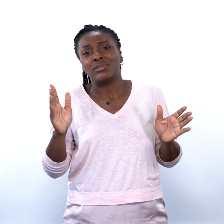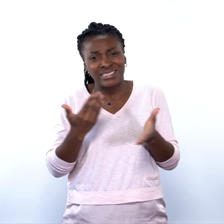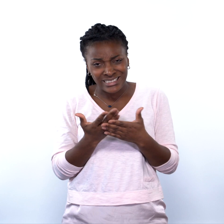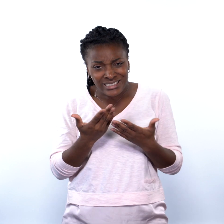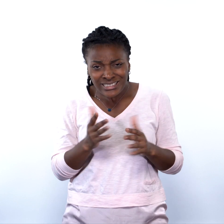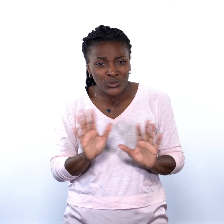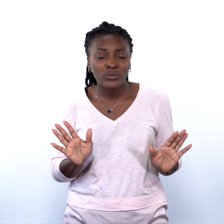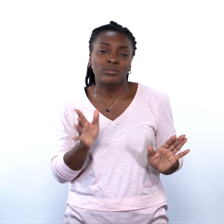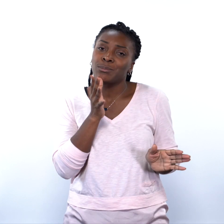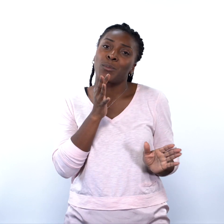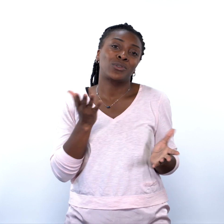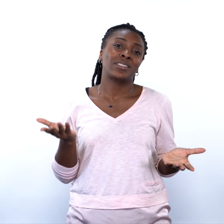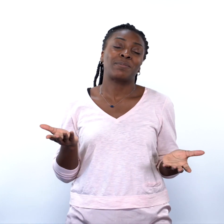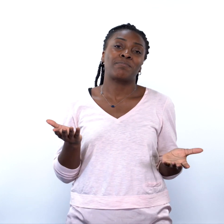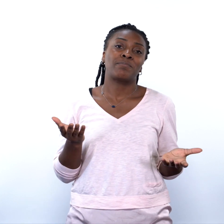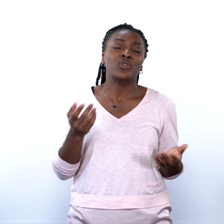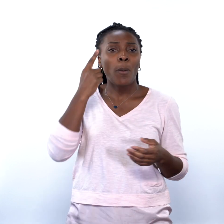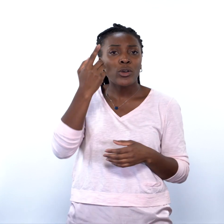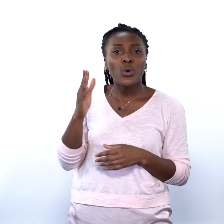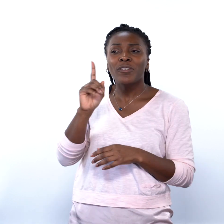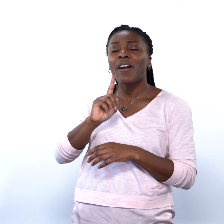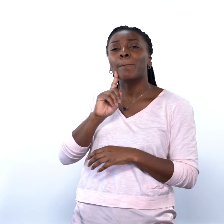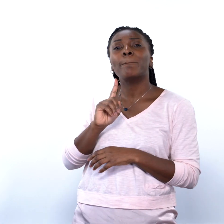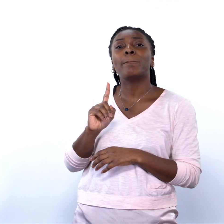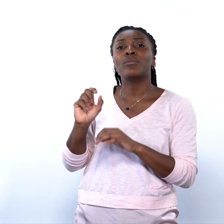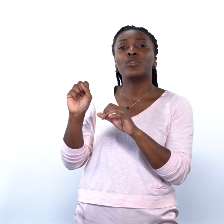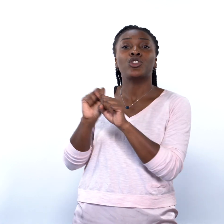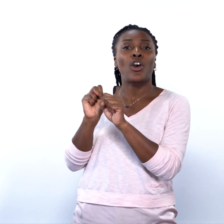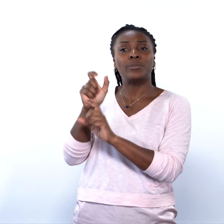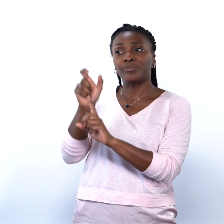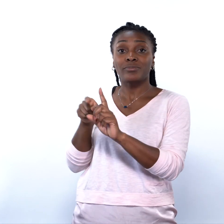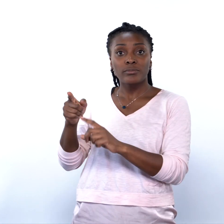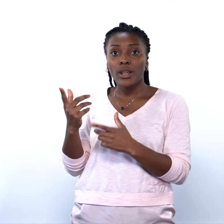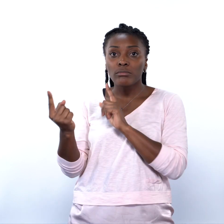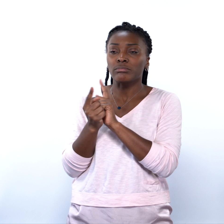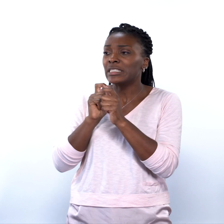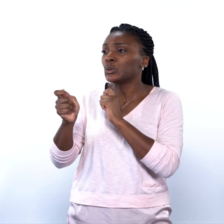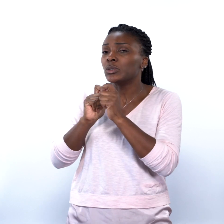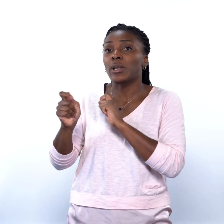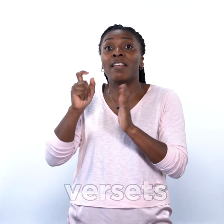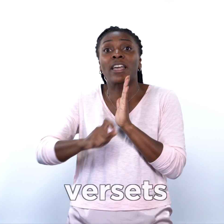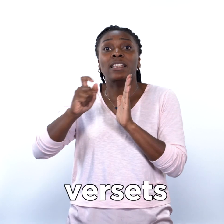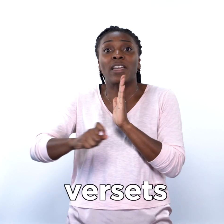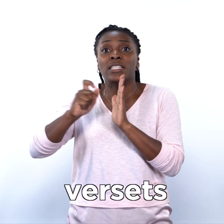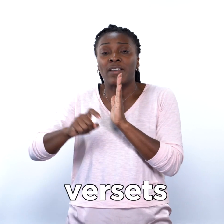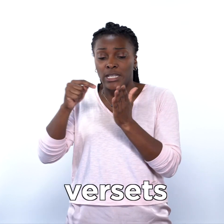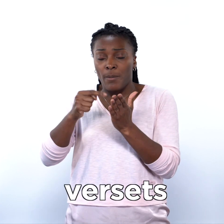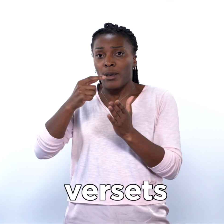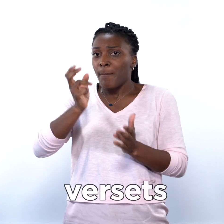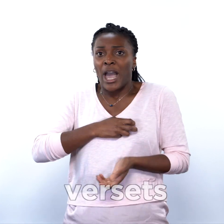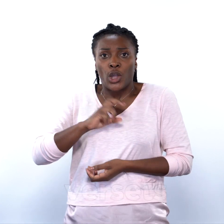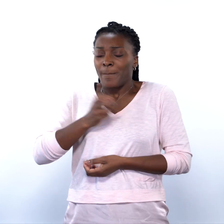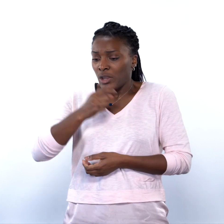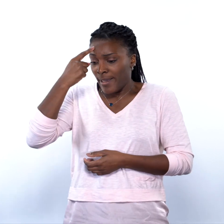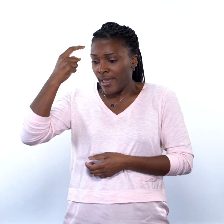une femme aussi, une sœur qui était venue, qui sollicitait un entretien, qui récitait tellement de versets, qui s'accrochait à tellement de versets pour avoir confiance en